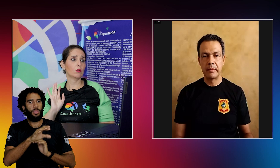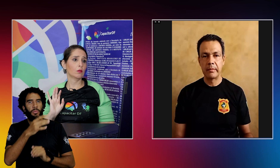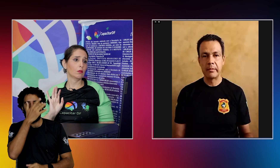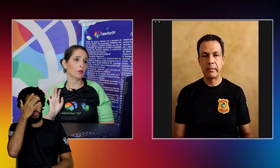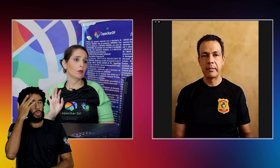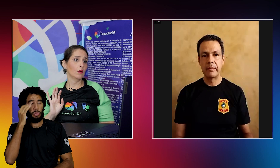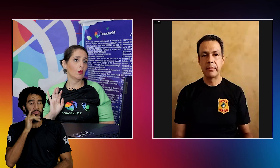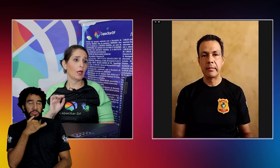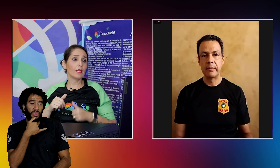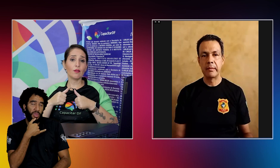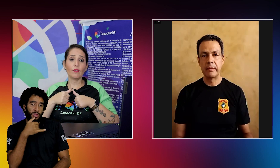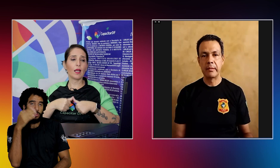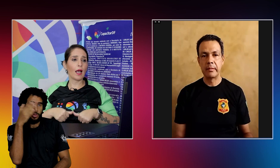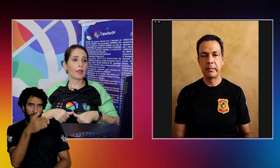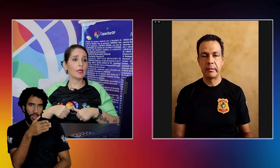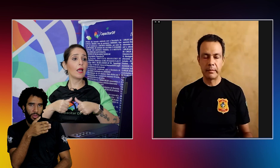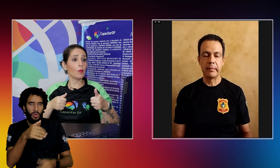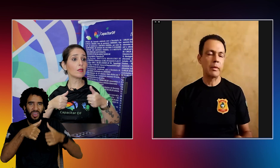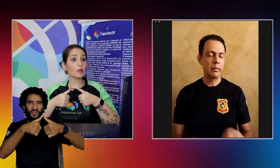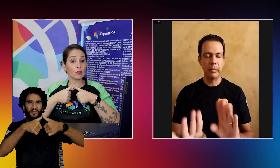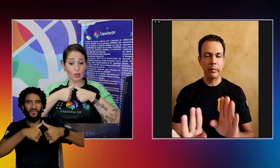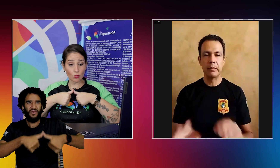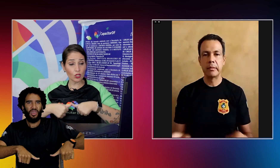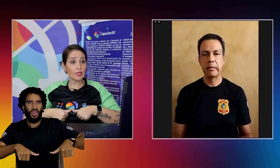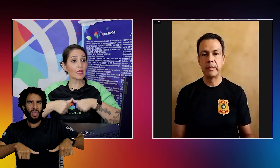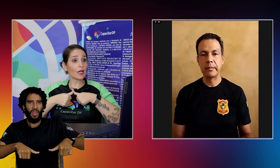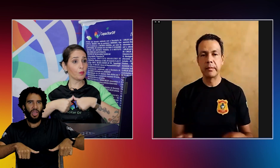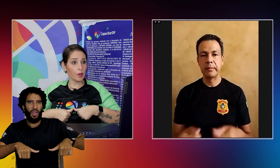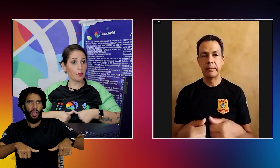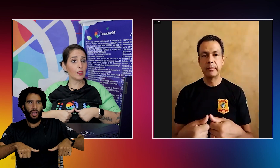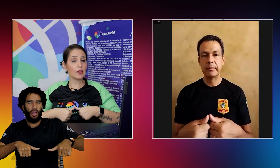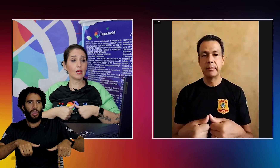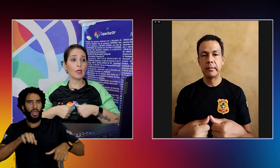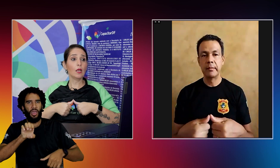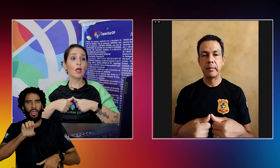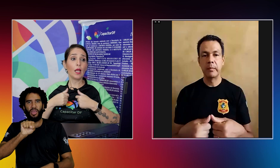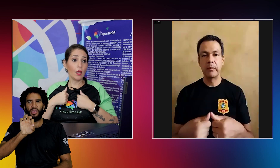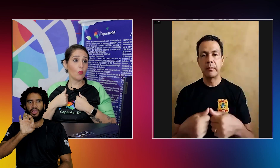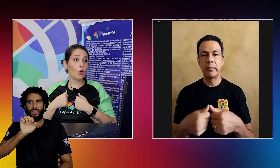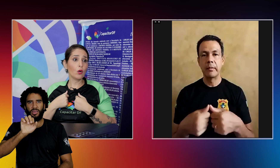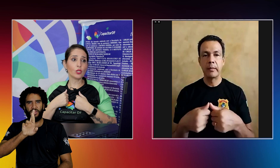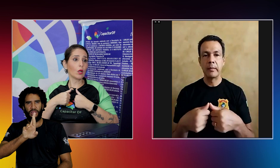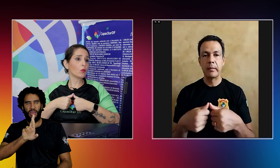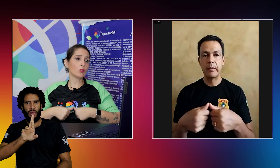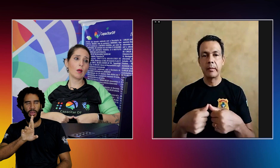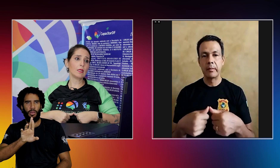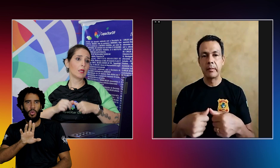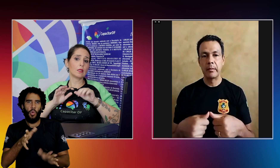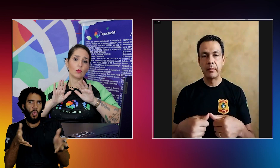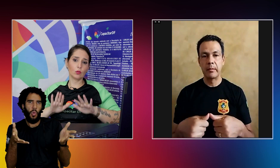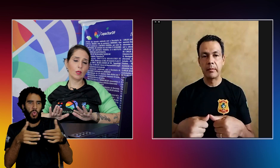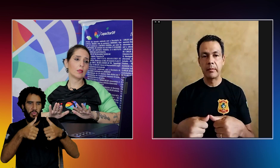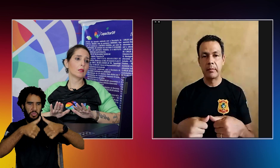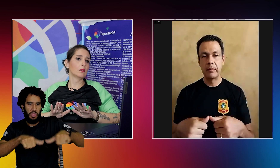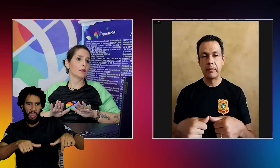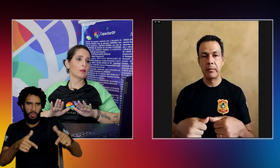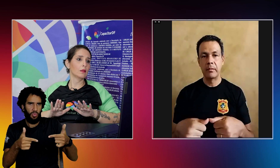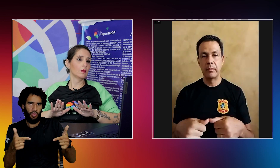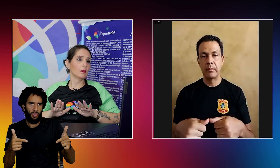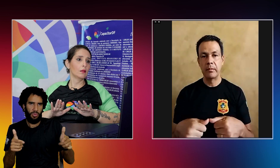triste. Esse ficar aqui é a mesma situação de estar, de permanecer. Eu hoje não uso mais esse, eu uso